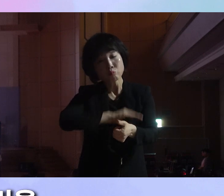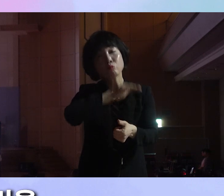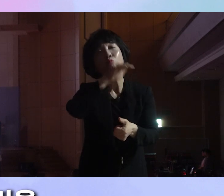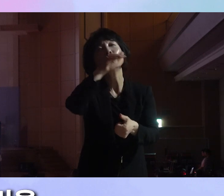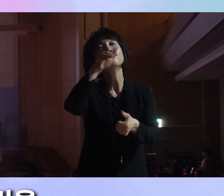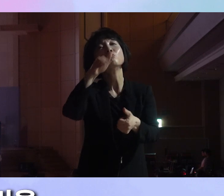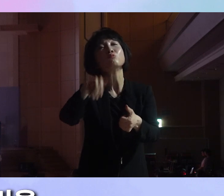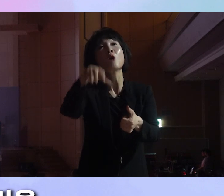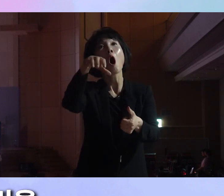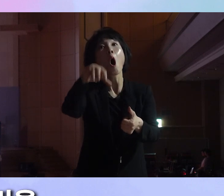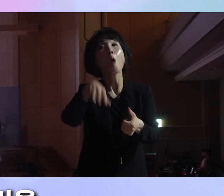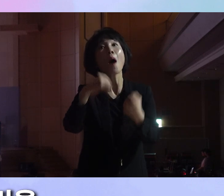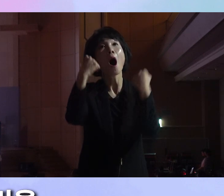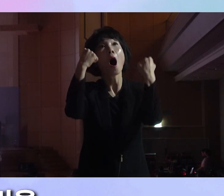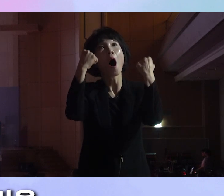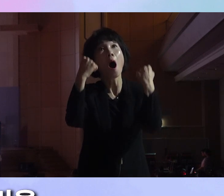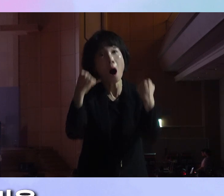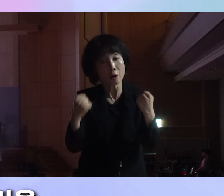무덤에